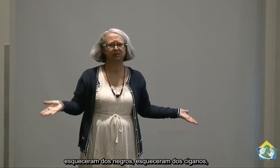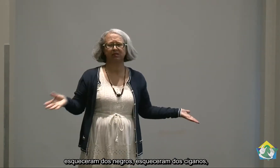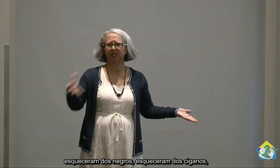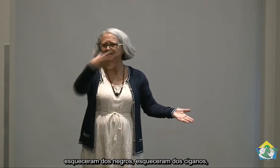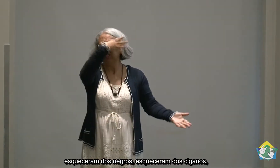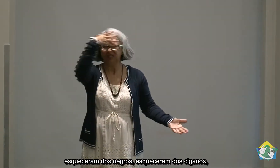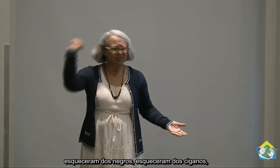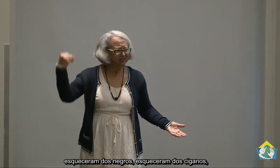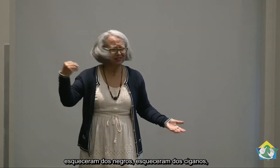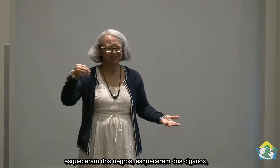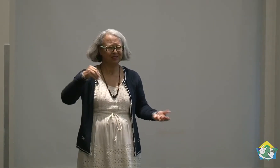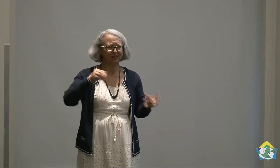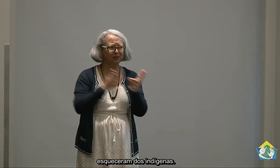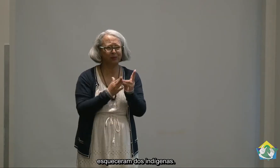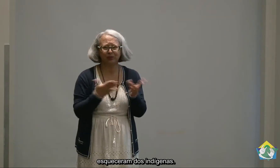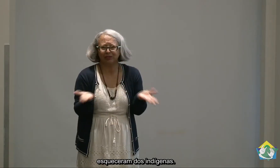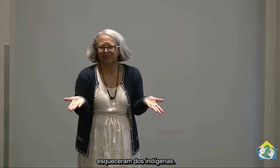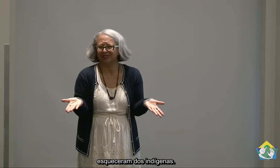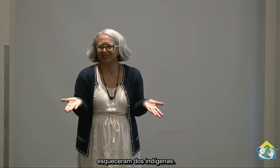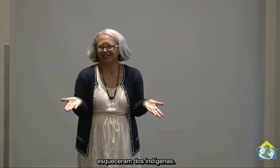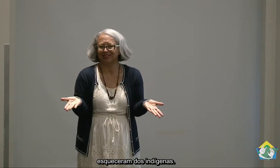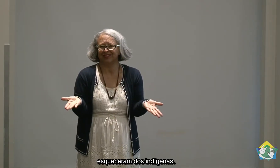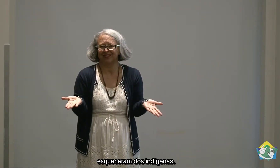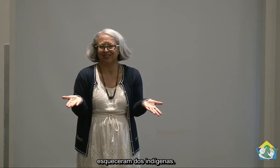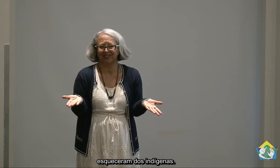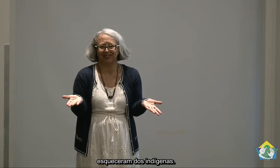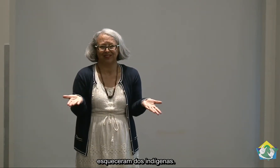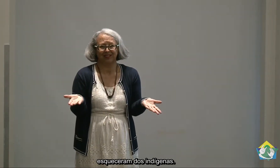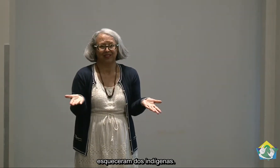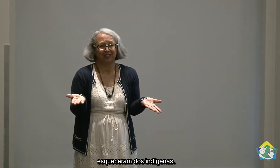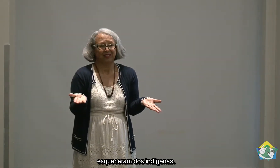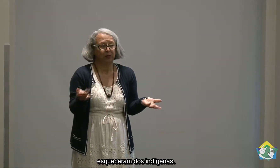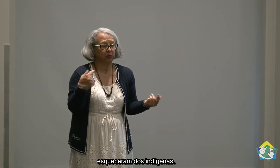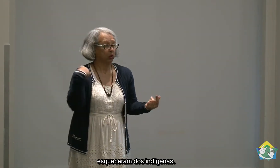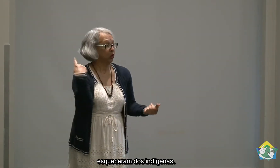dos ciganos, esqueceram dos índios, dos indígenas.